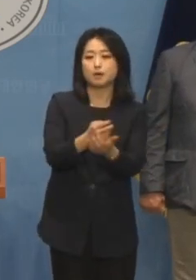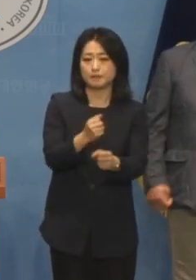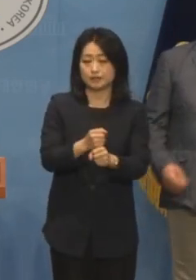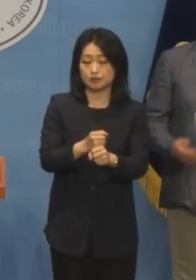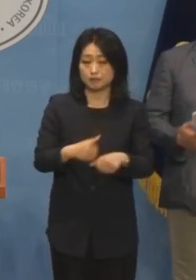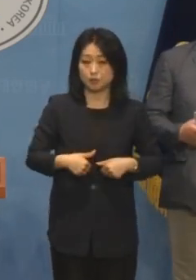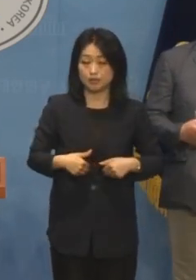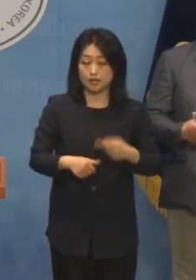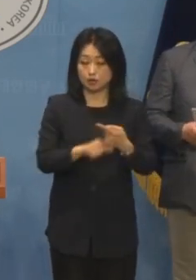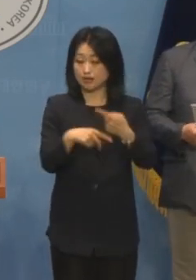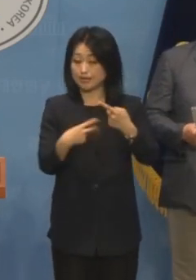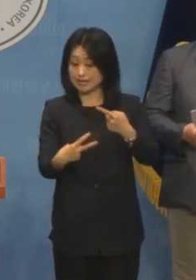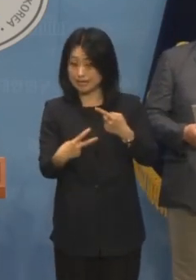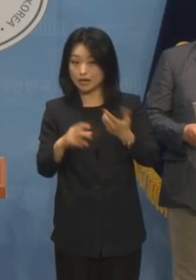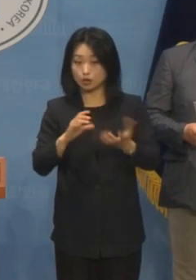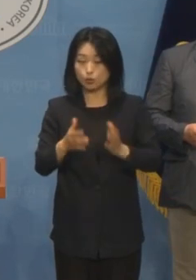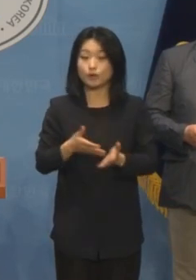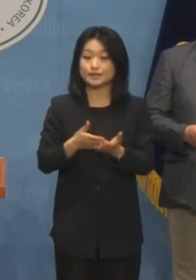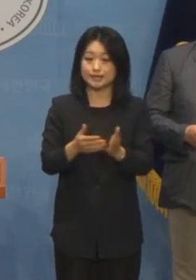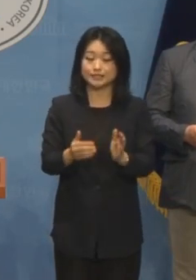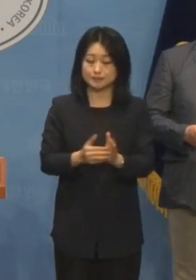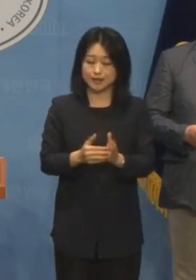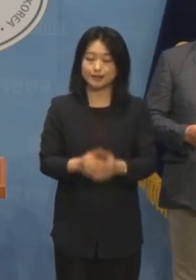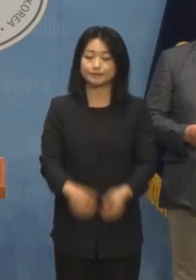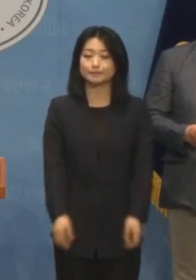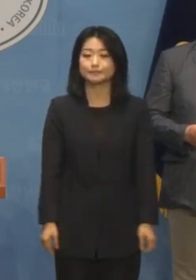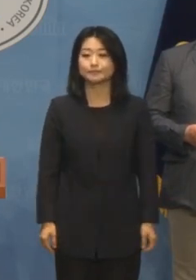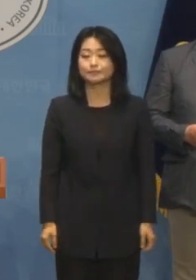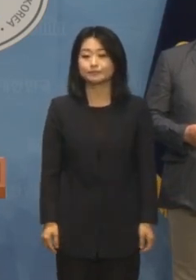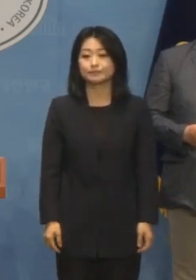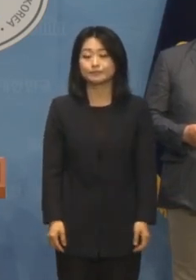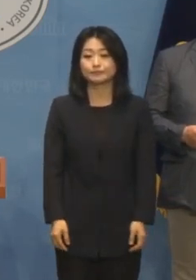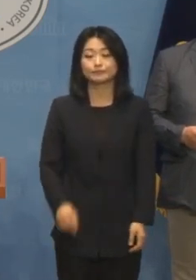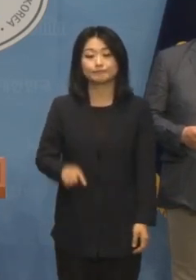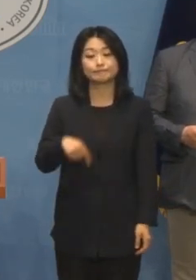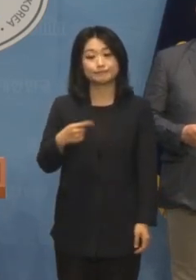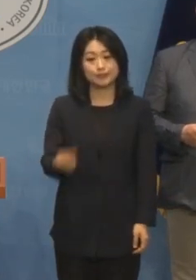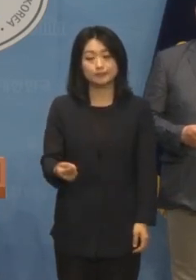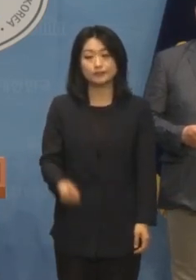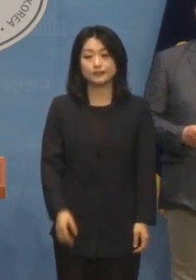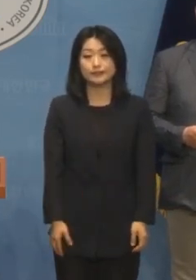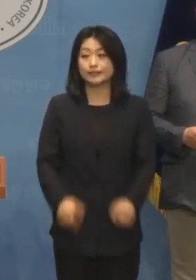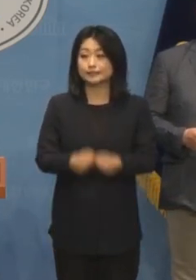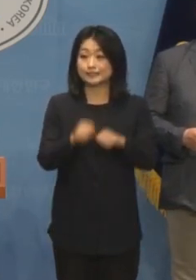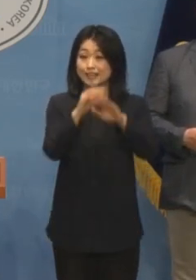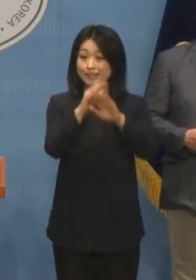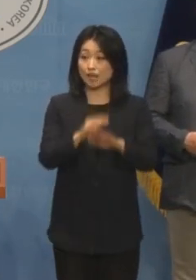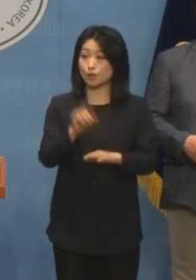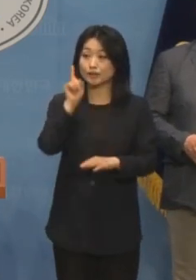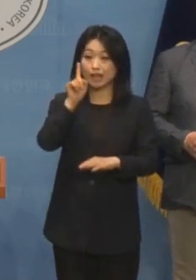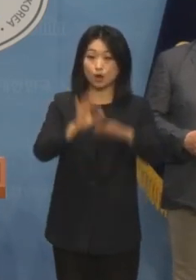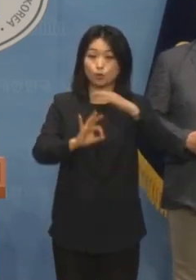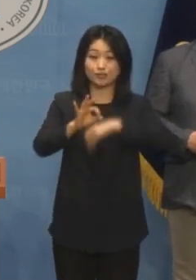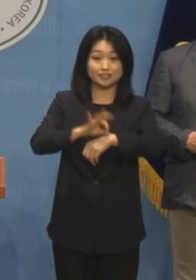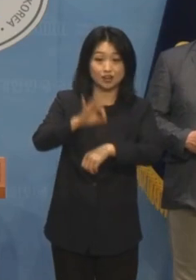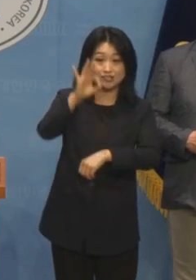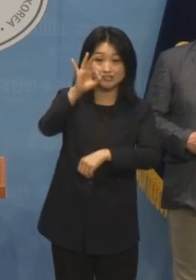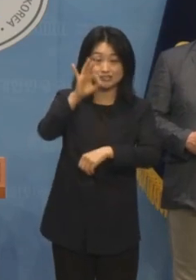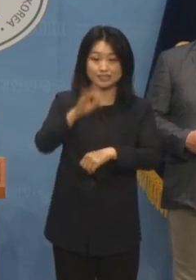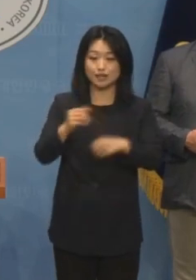1월 2일 토론회에서 제안드린 내용입니다. 이상으로 브리핑을 마치고요. 자세한 내용은 내일 오전 10시에